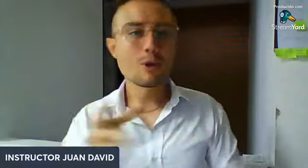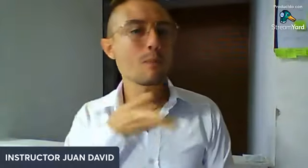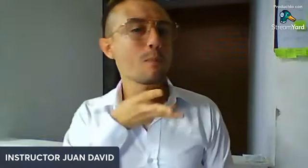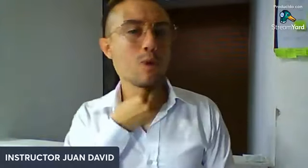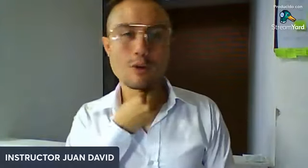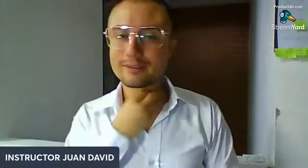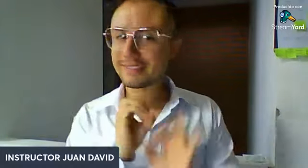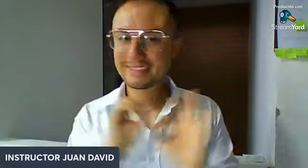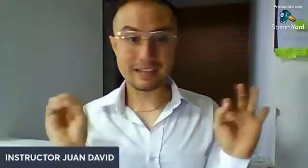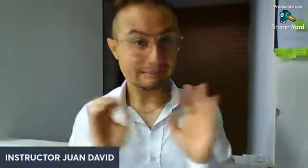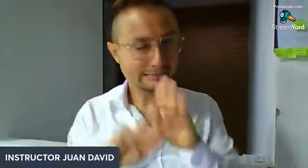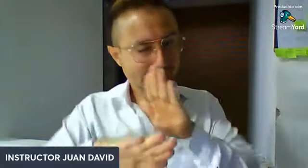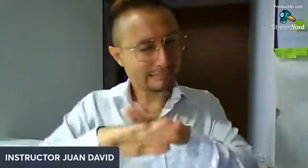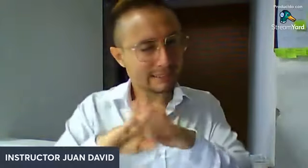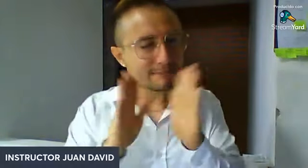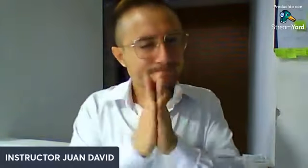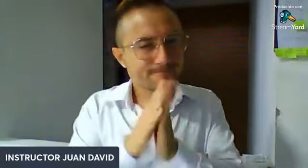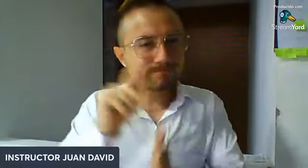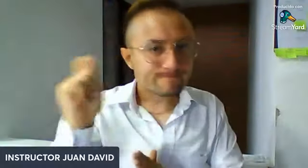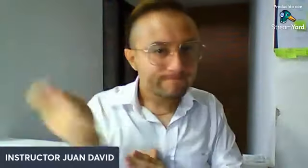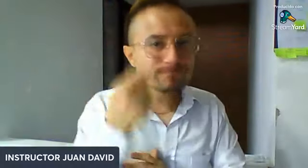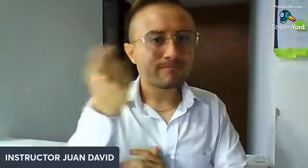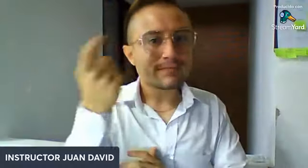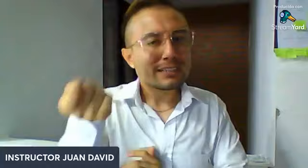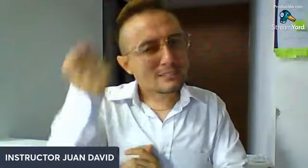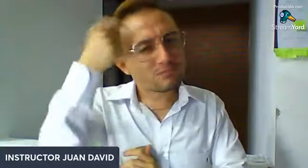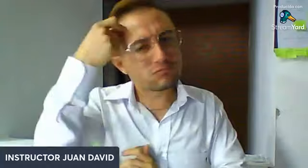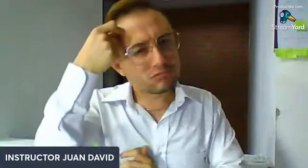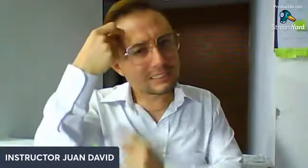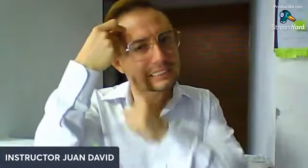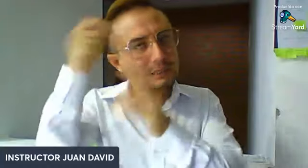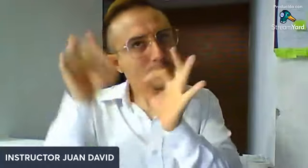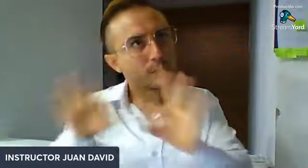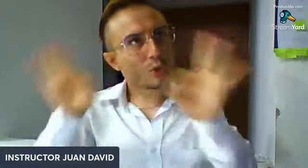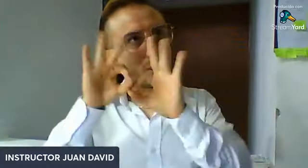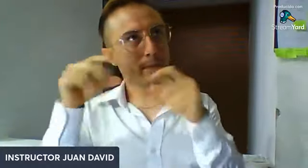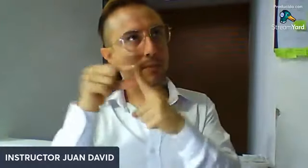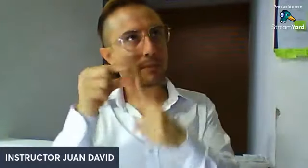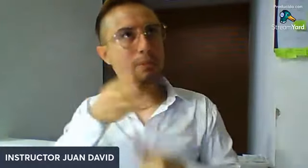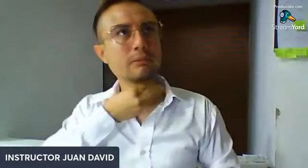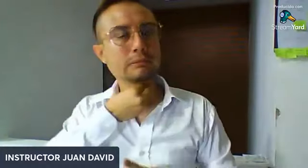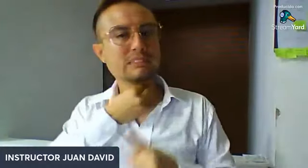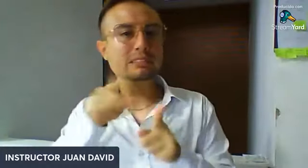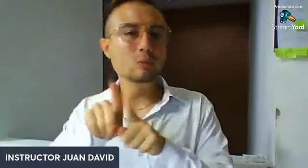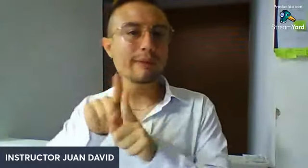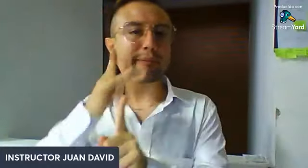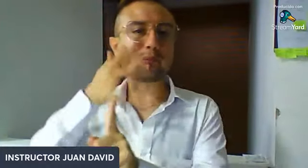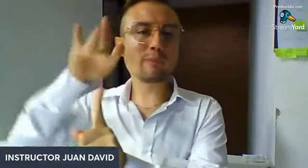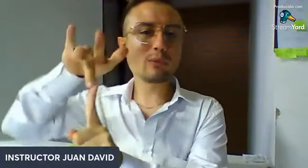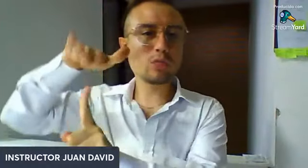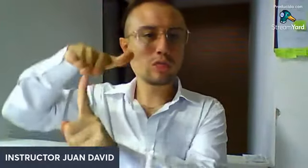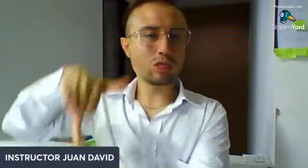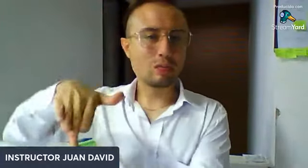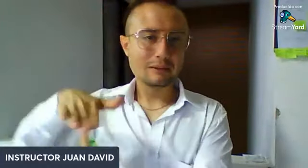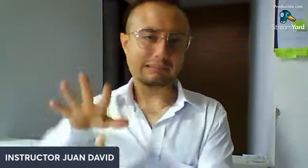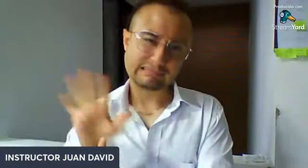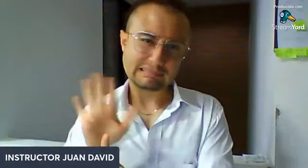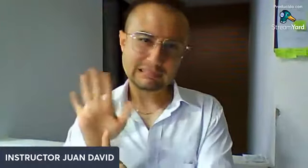sordo. ¿Sí? Para que no vuelvas a decir esa palabra muda y recuerdes cada que te toque